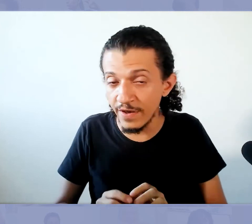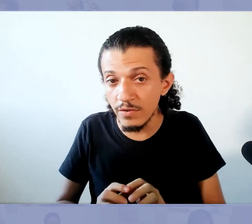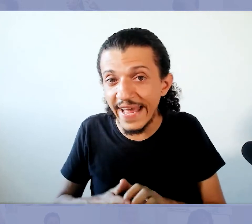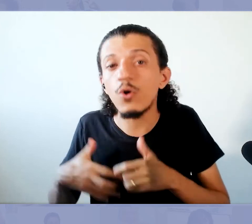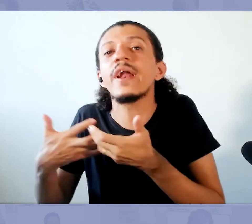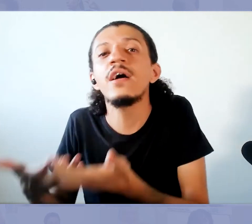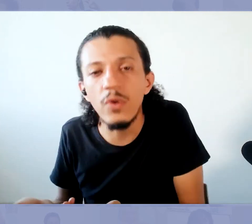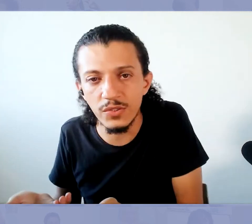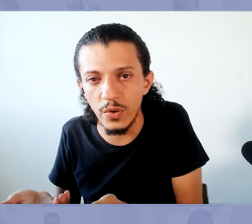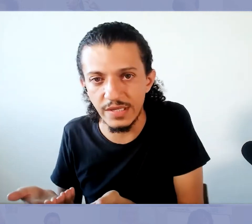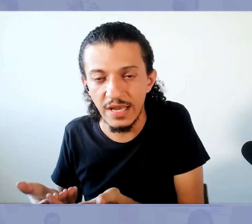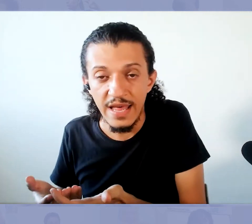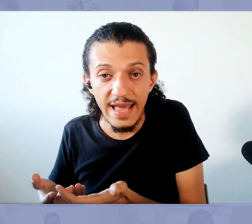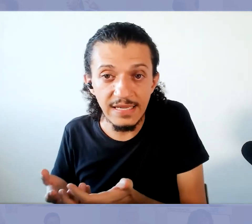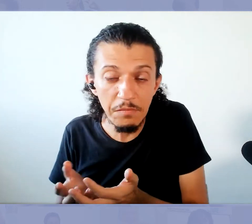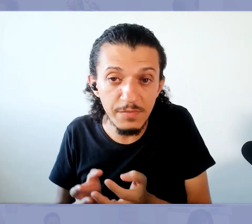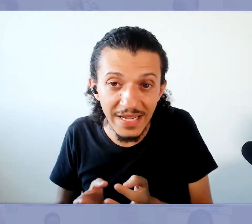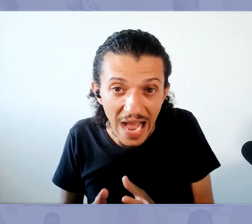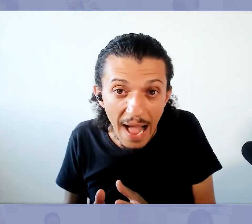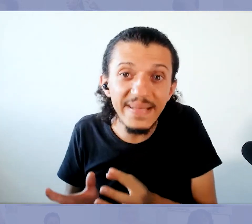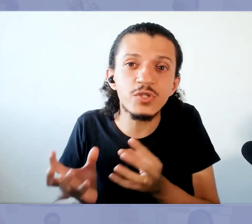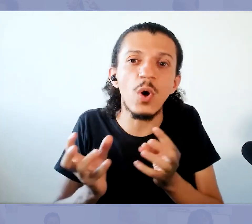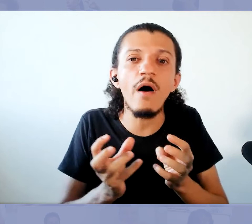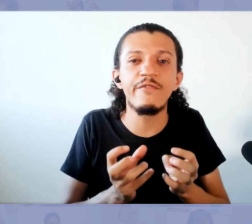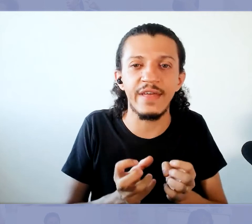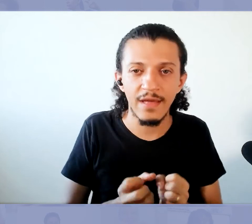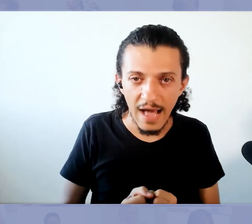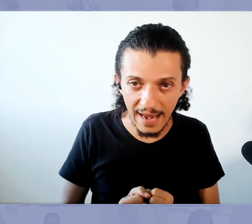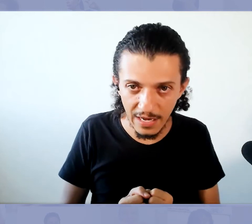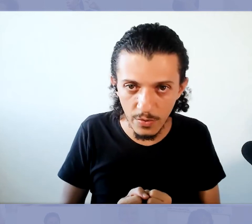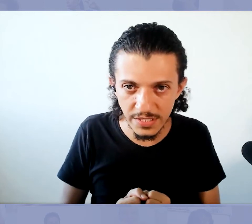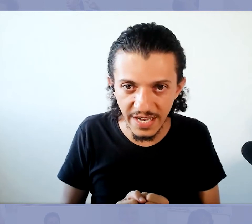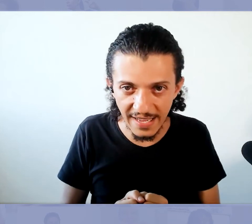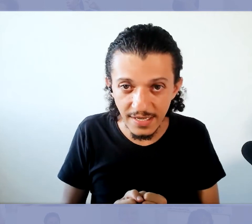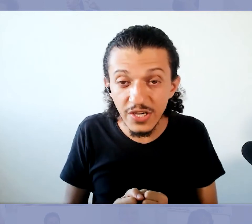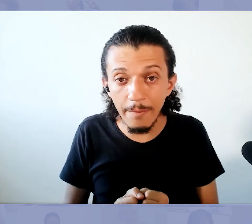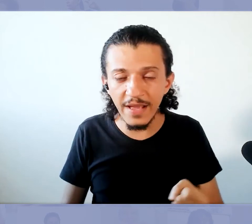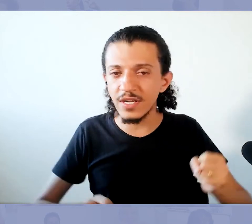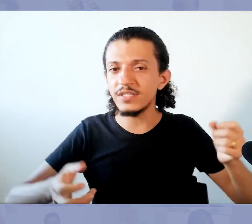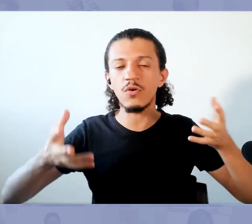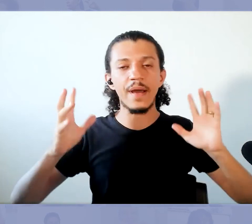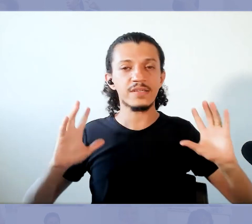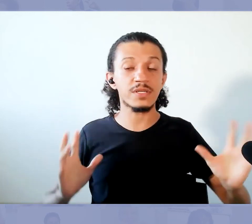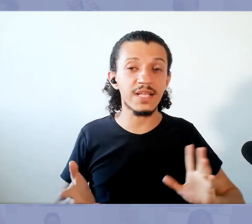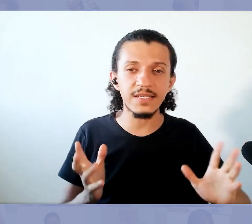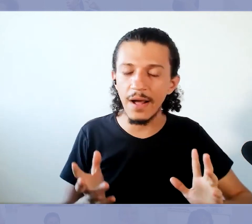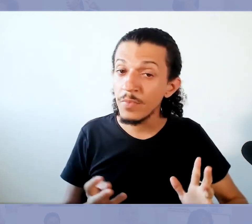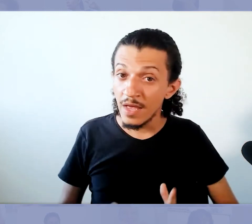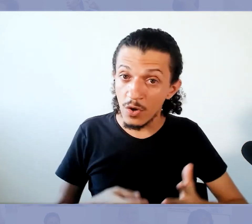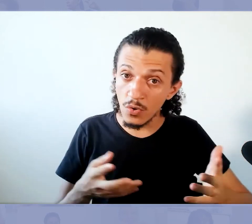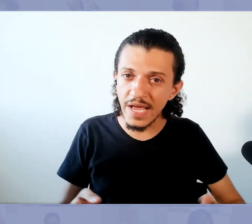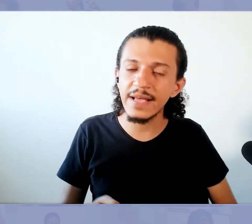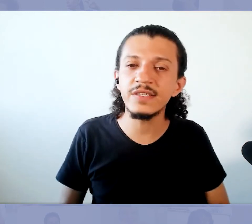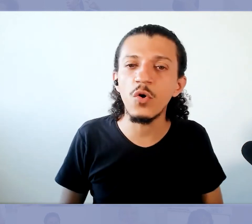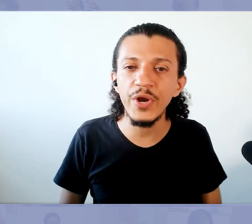Eles não ficam decorando as coisas, eles simplesmente absorvem a língua de sinais. E, de repente, eles já começam a sinalizar